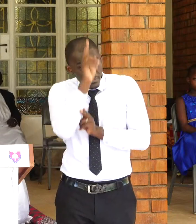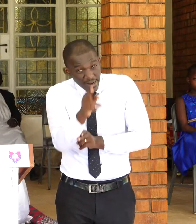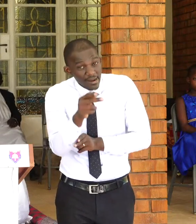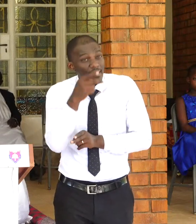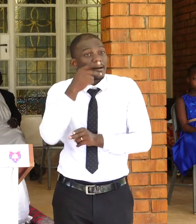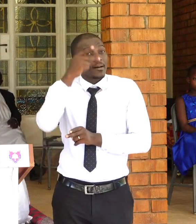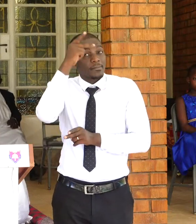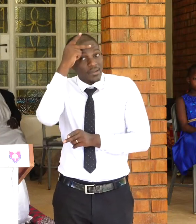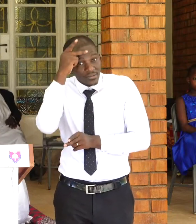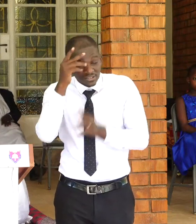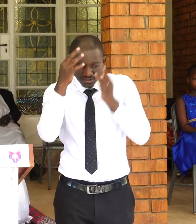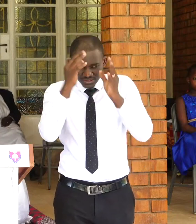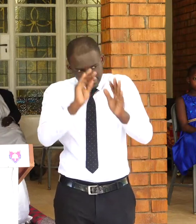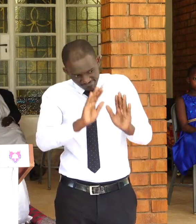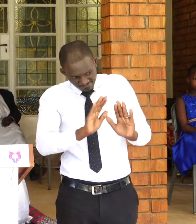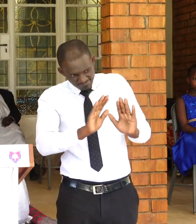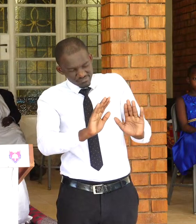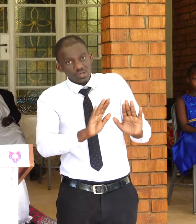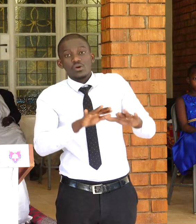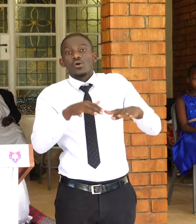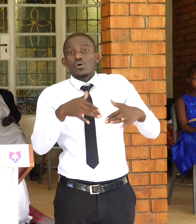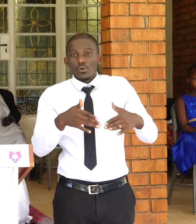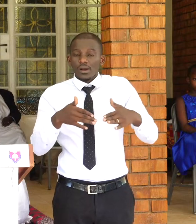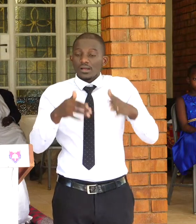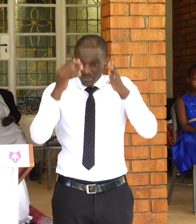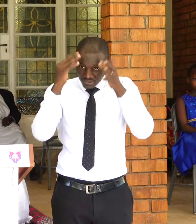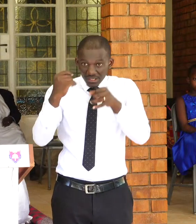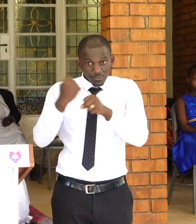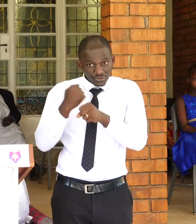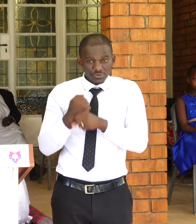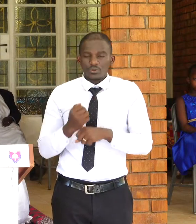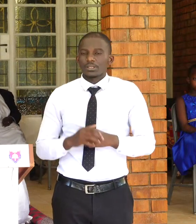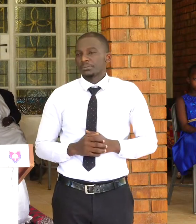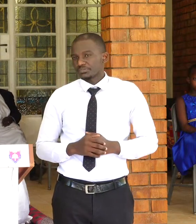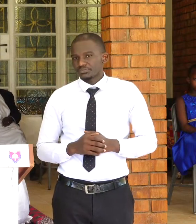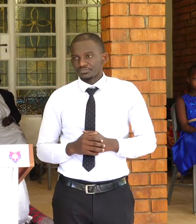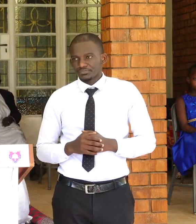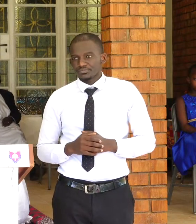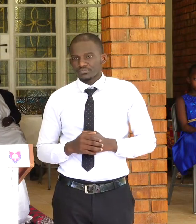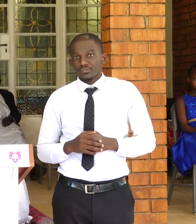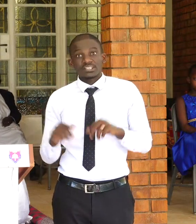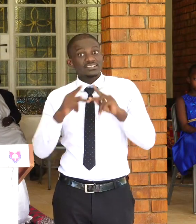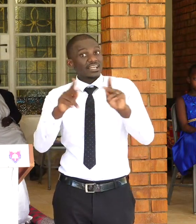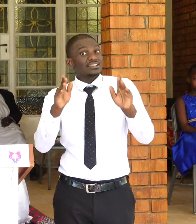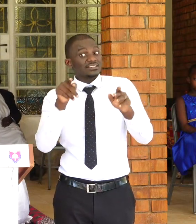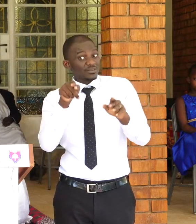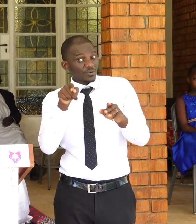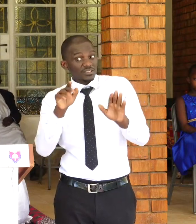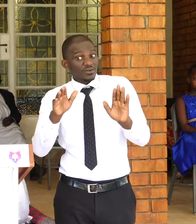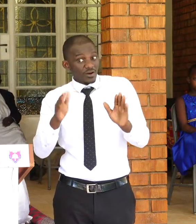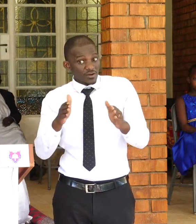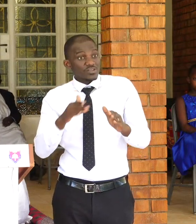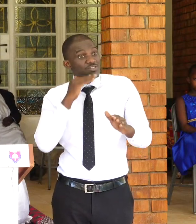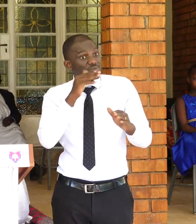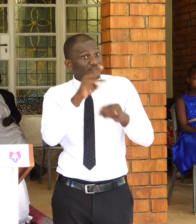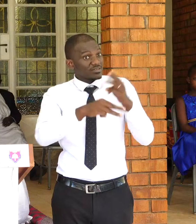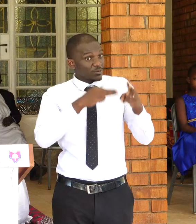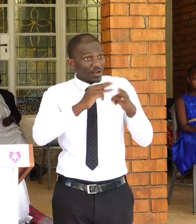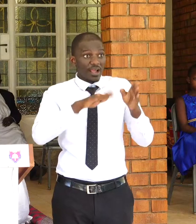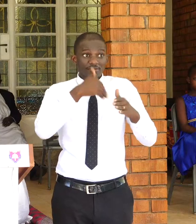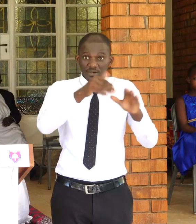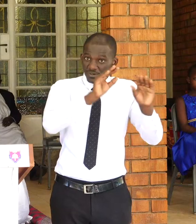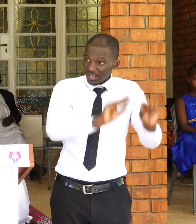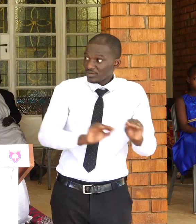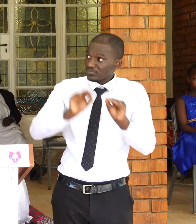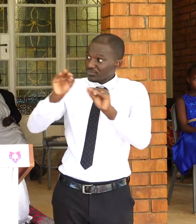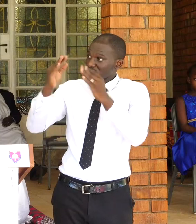bo, n'osalawo okireke oba n'osalawo okikole. Ntandise bwe ntyo nga njogera eby'ensi sobole okugenda ku